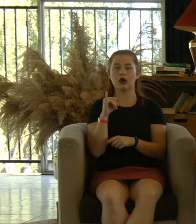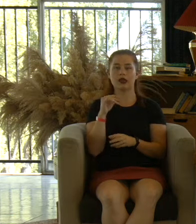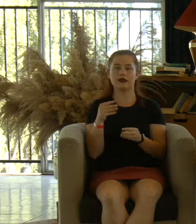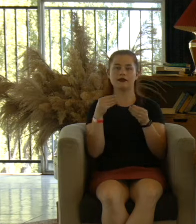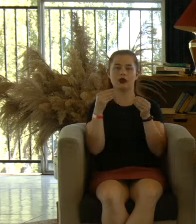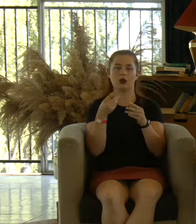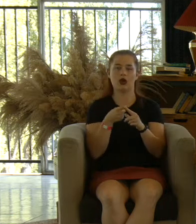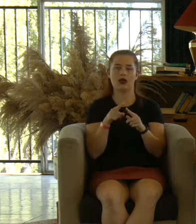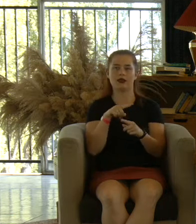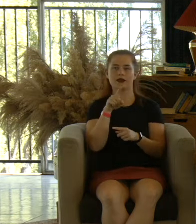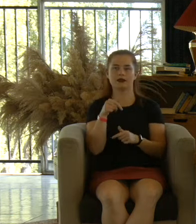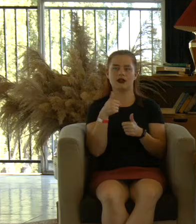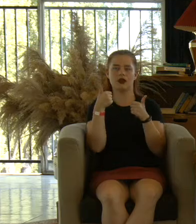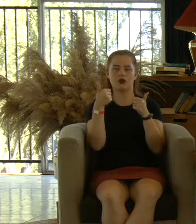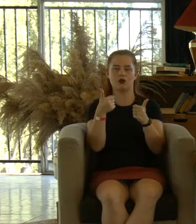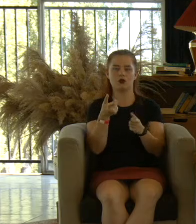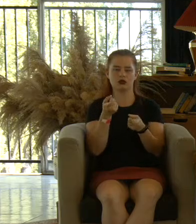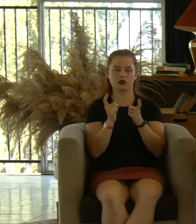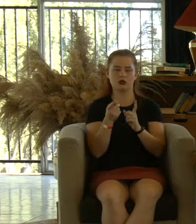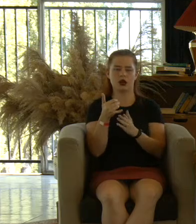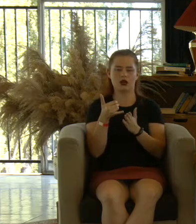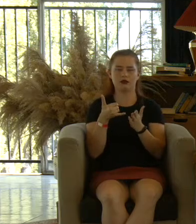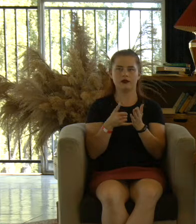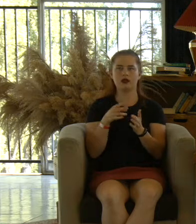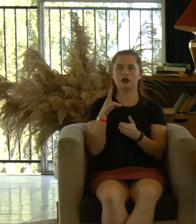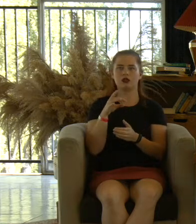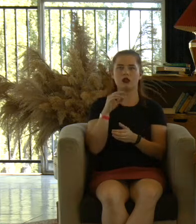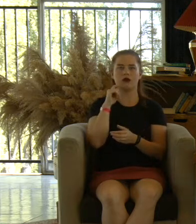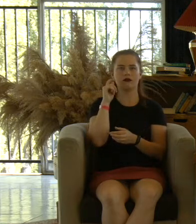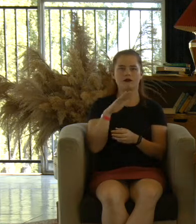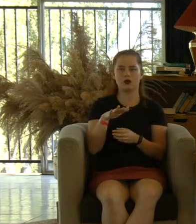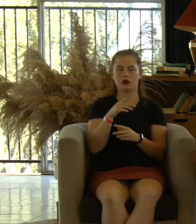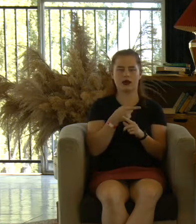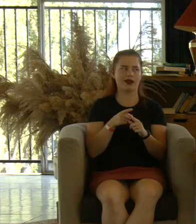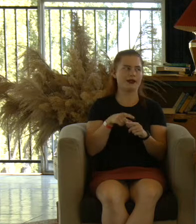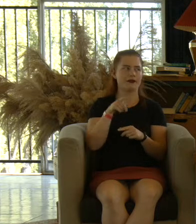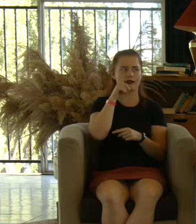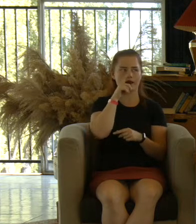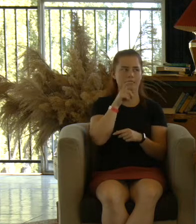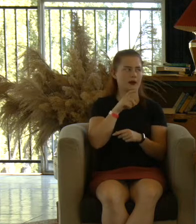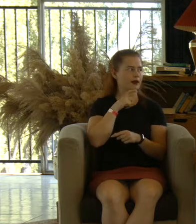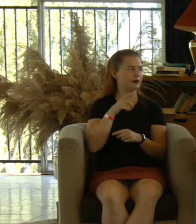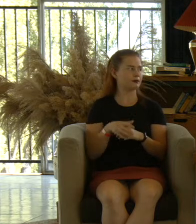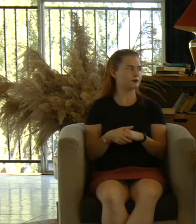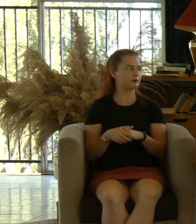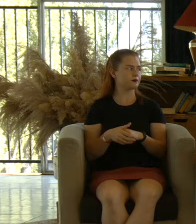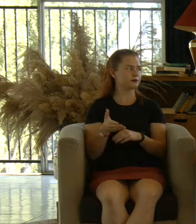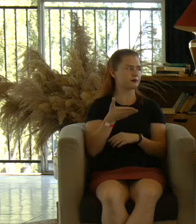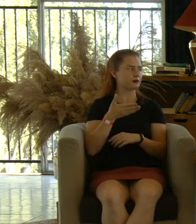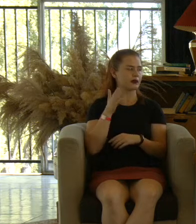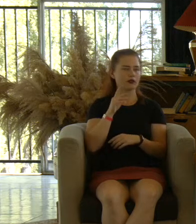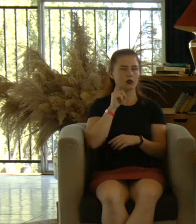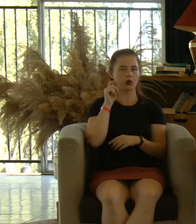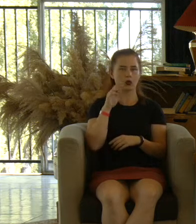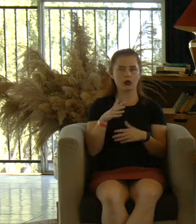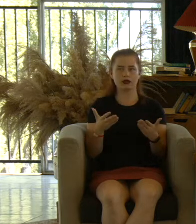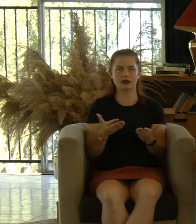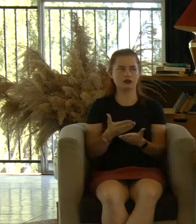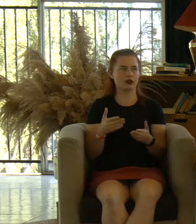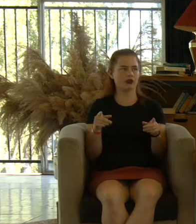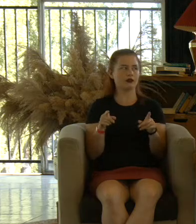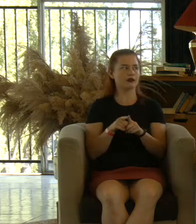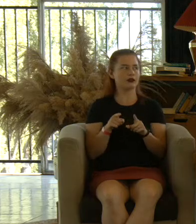за классное натуральное вино. Но в Украине это не понять. Мы в Украине живем в таких